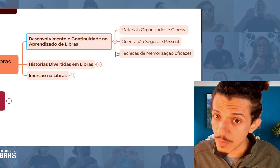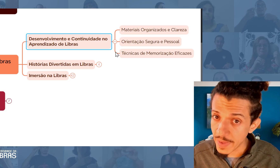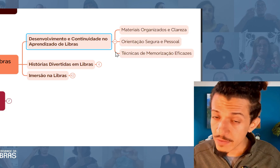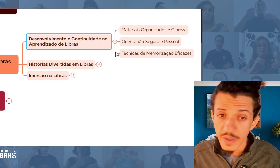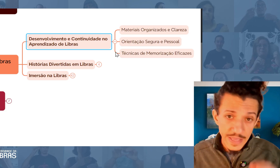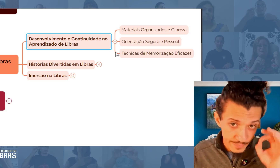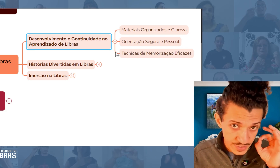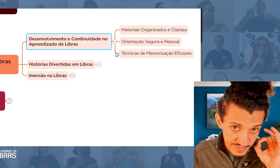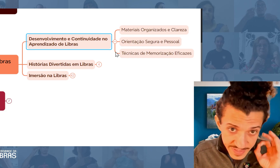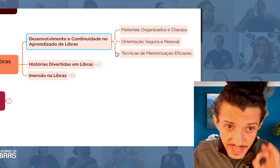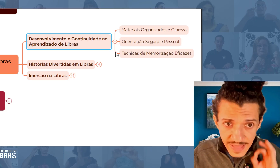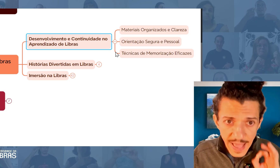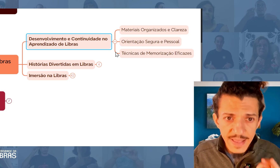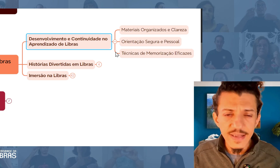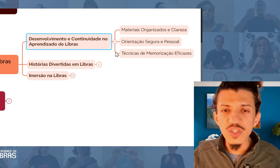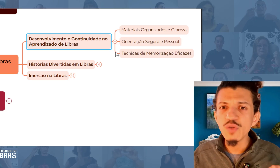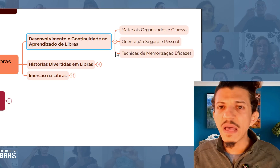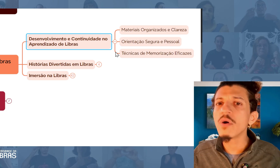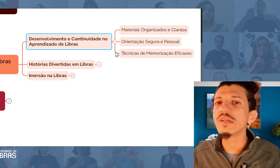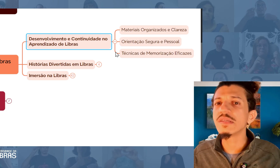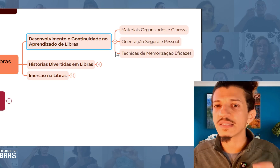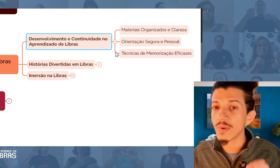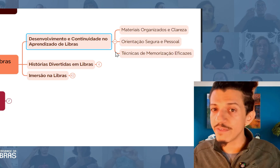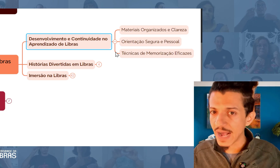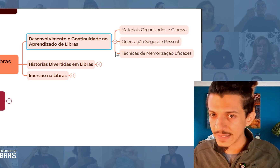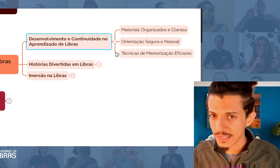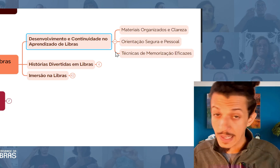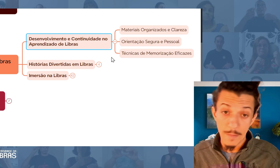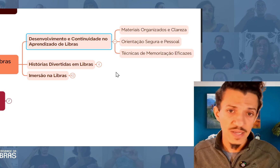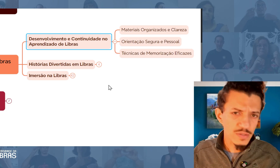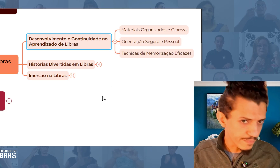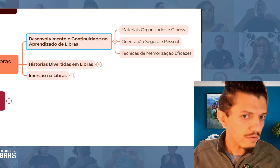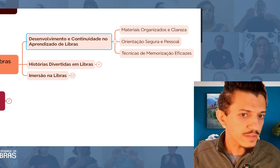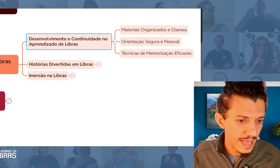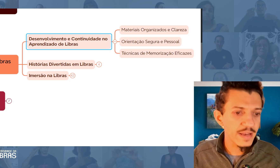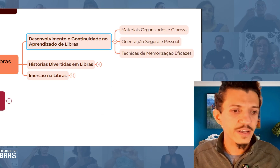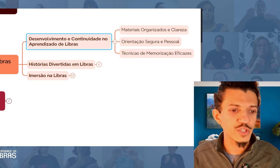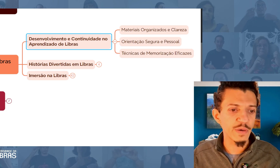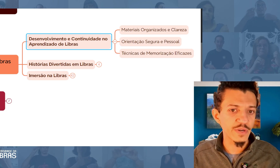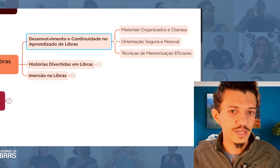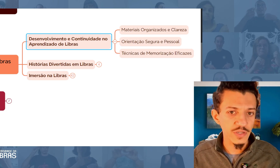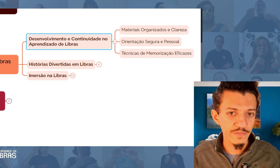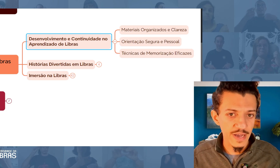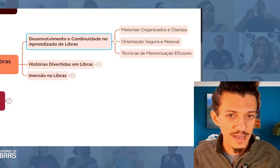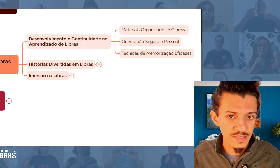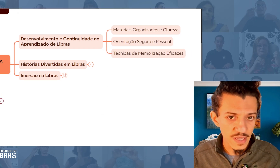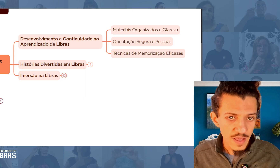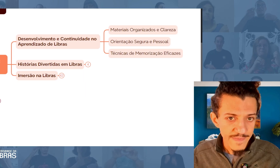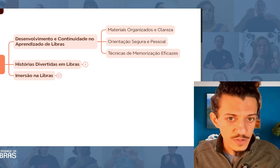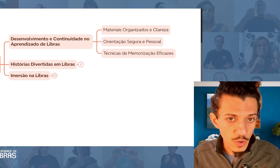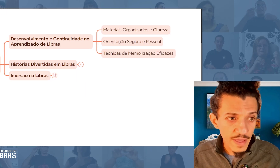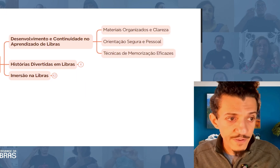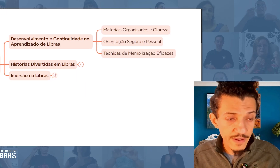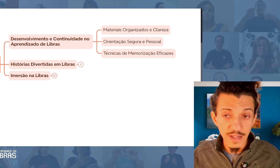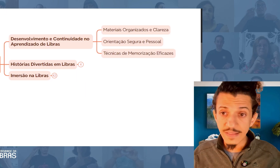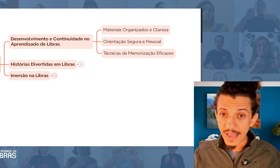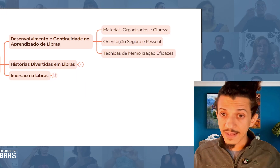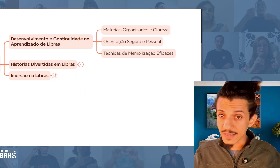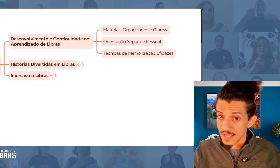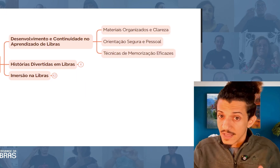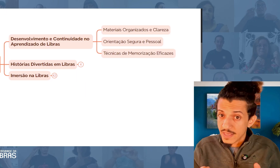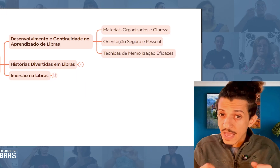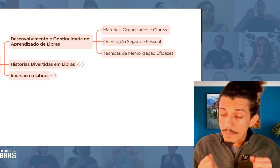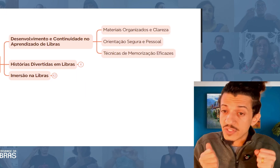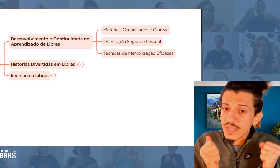seu momento, e você vai ter técnicas de memorização eficazes. Mas quando eu falo técnicas de memorização eficazes, eu estou me referindo a